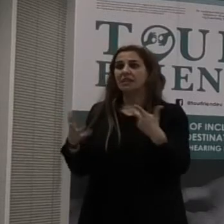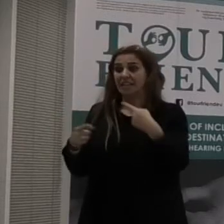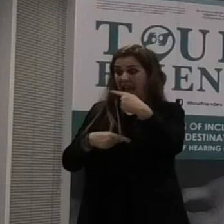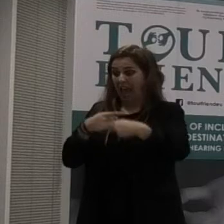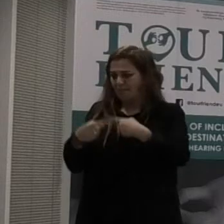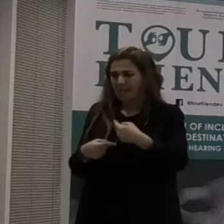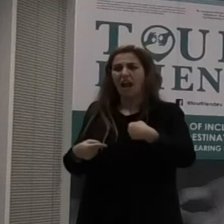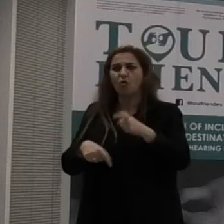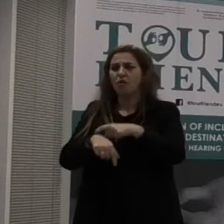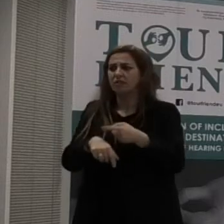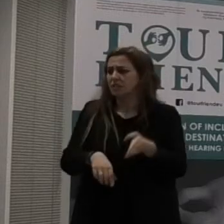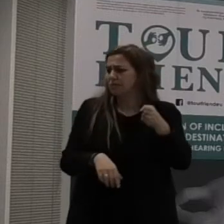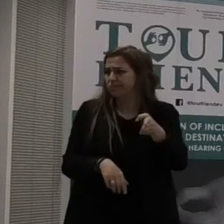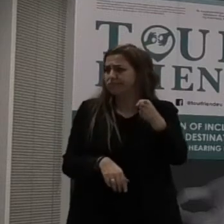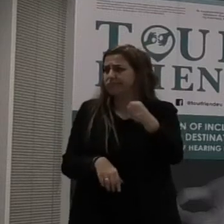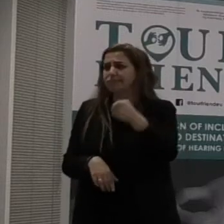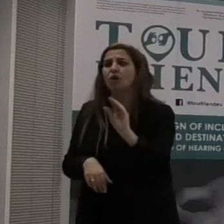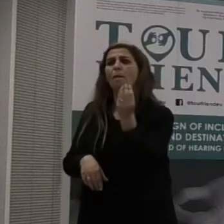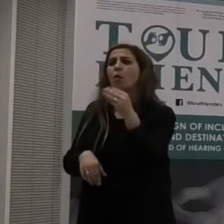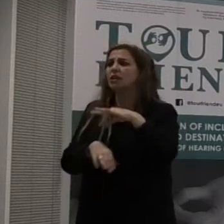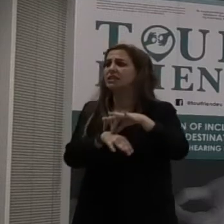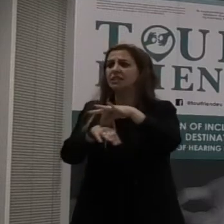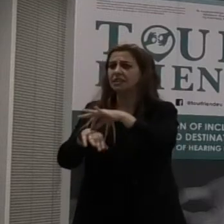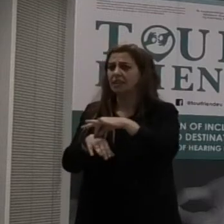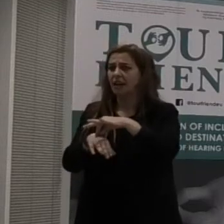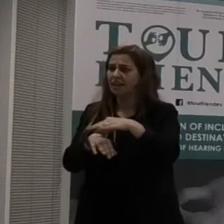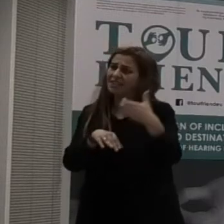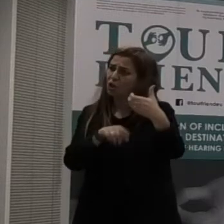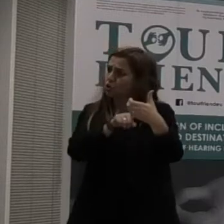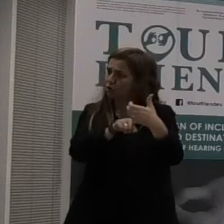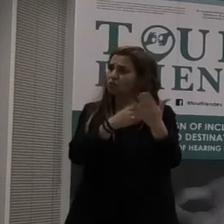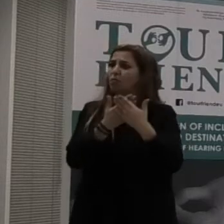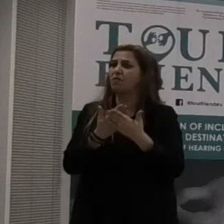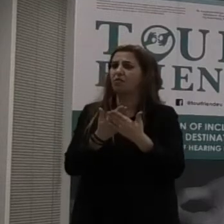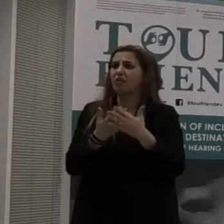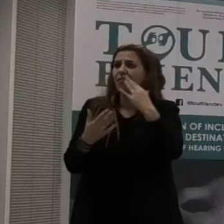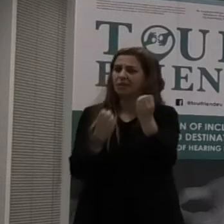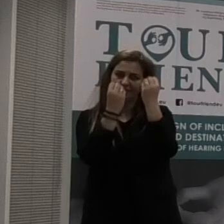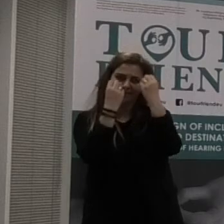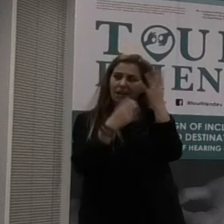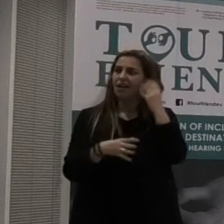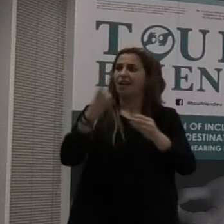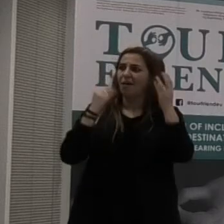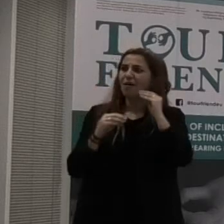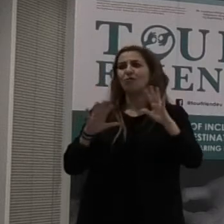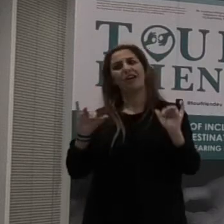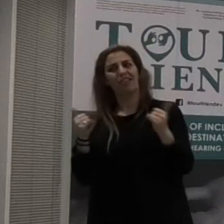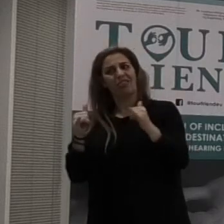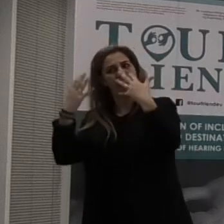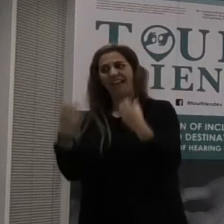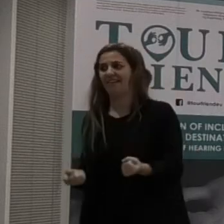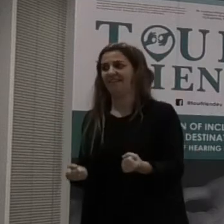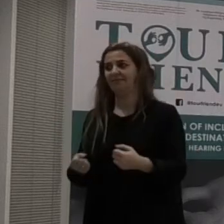της εξερεύνησης και της πολιτιστικής ξενάγησης πολύ πιο διαδραστική, εκπαιδευτική, αλλά και ψυχαγωγική